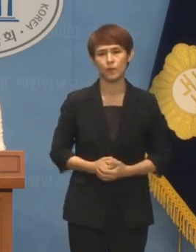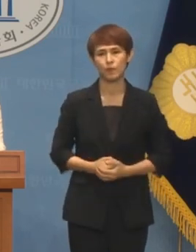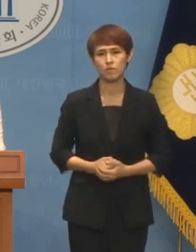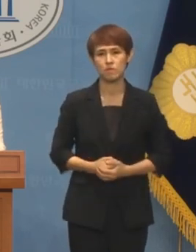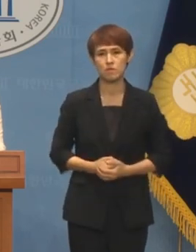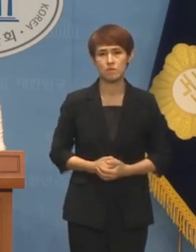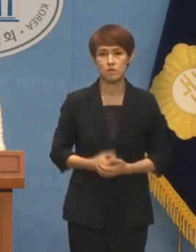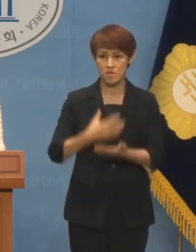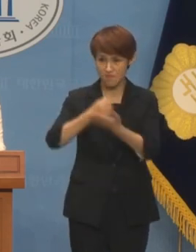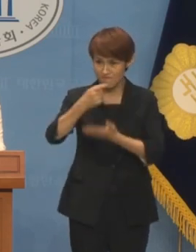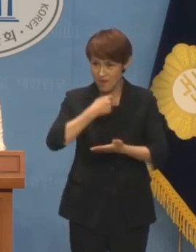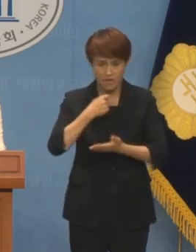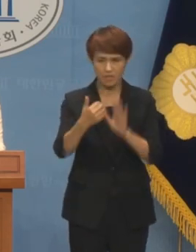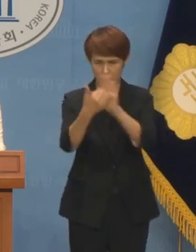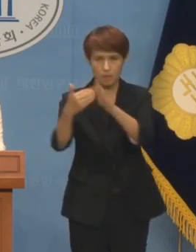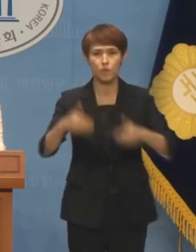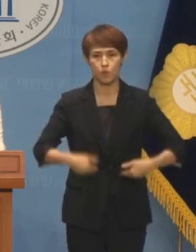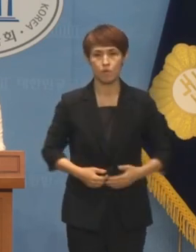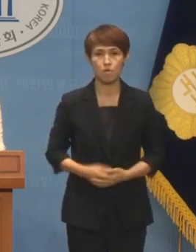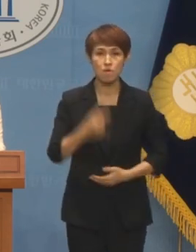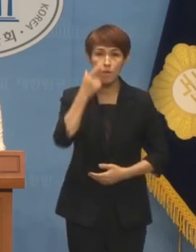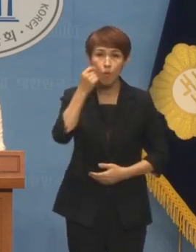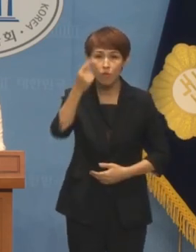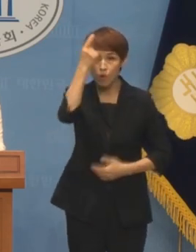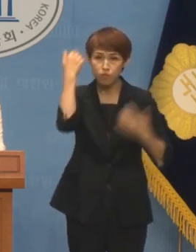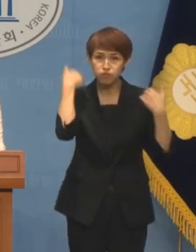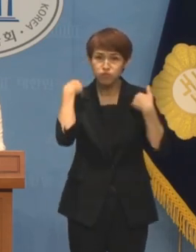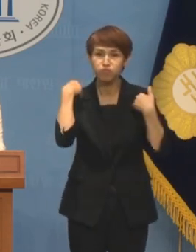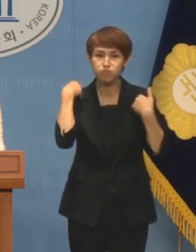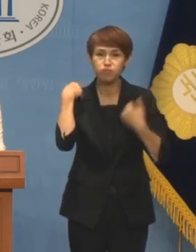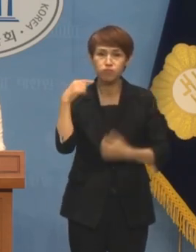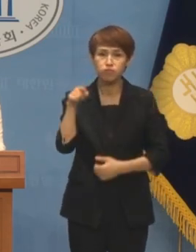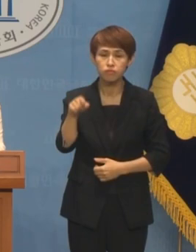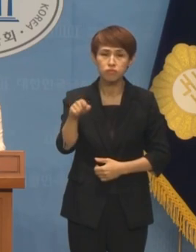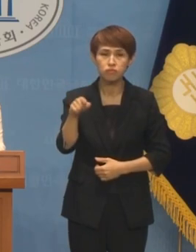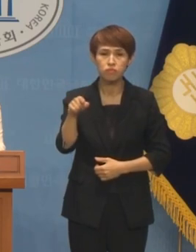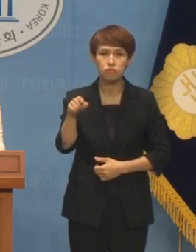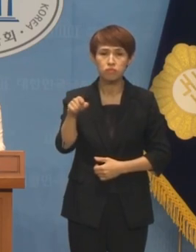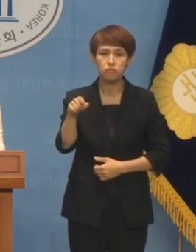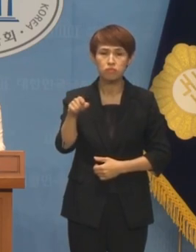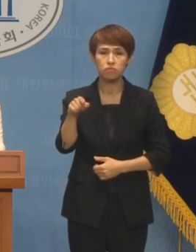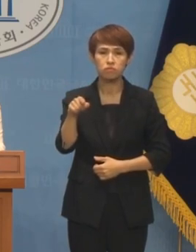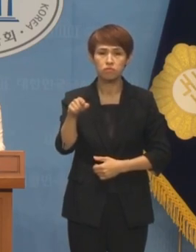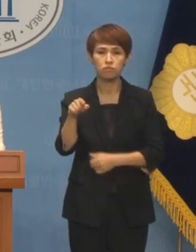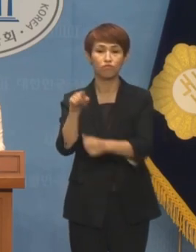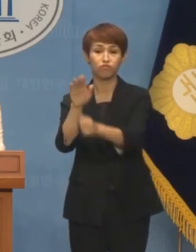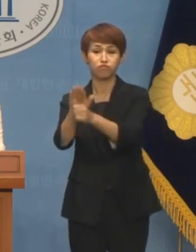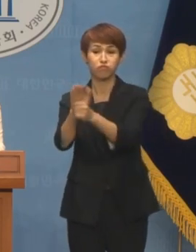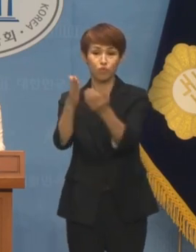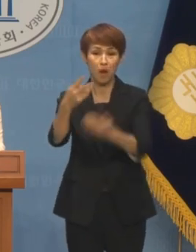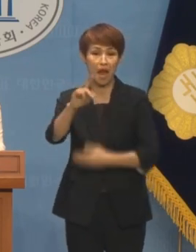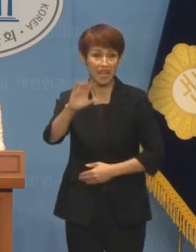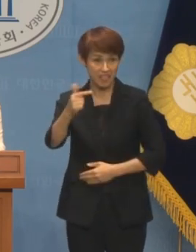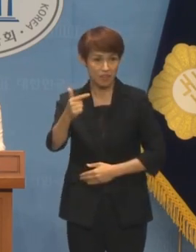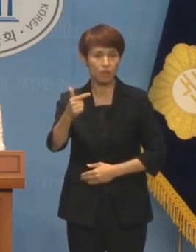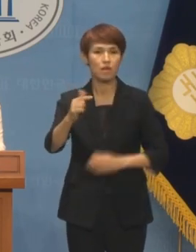일본 정부가 밀어주니 라인 야오는 네이버의 글로벌 서비스마저 빼앗으려 하고